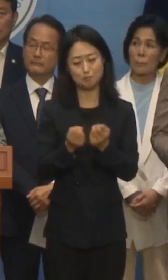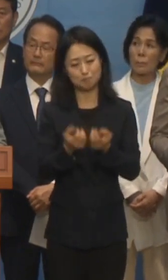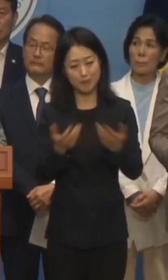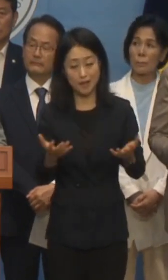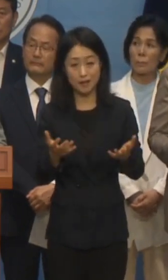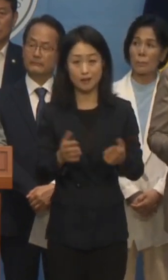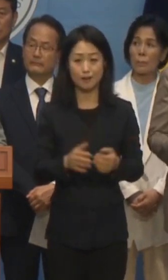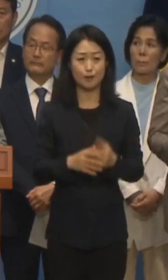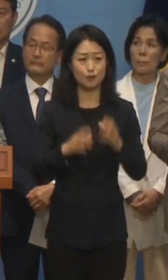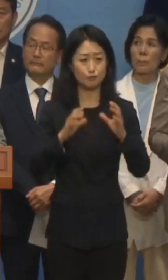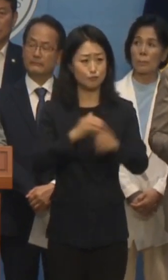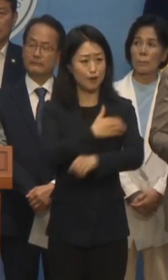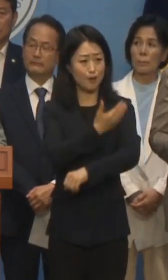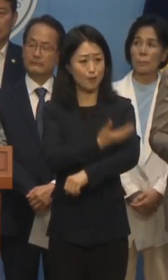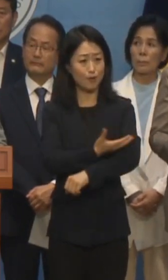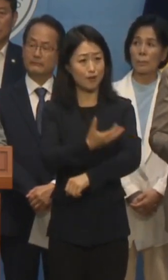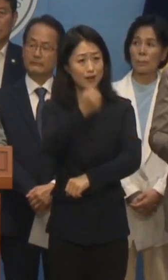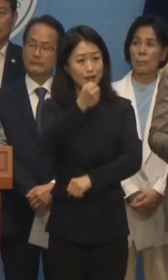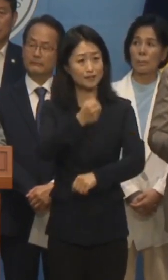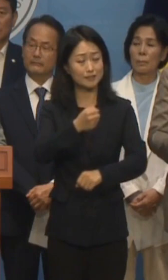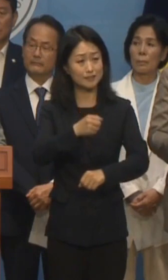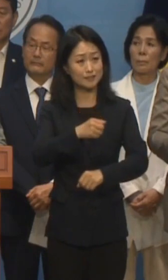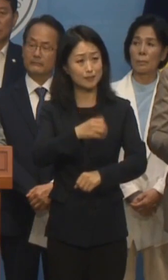제정신인 국가 권력이란 말입니까?